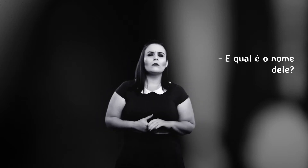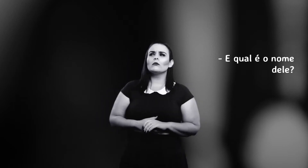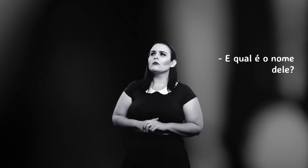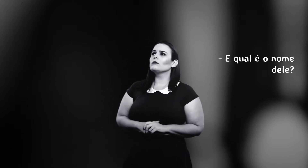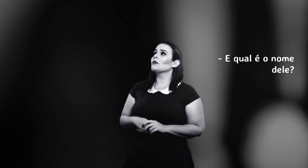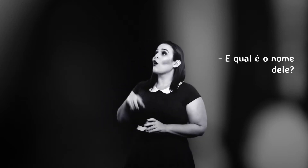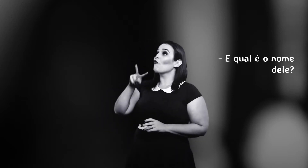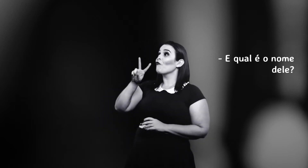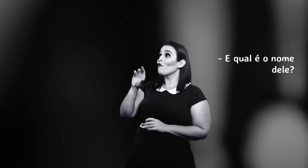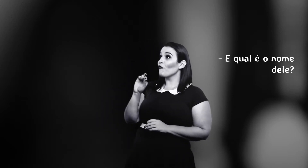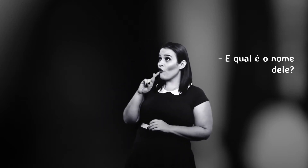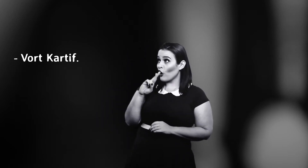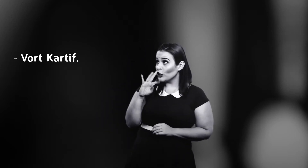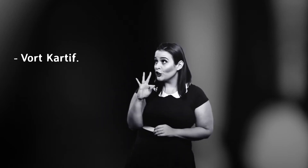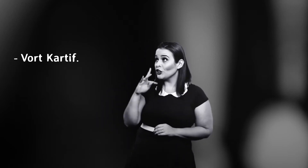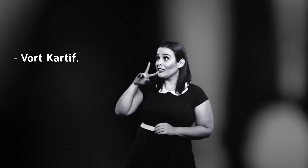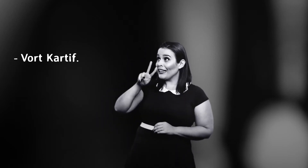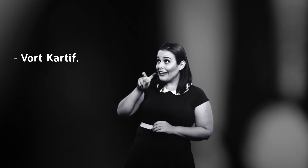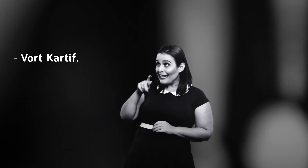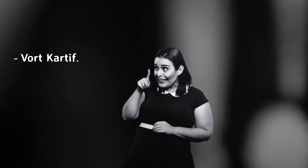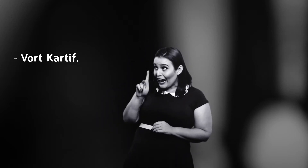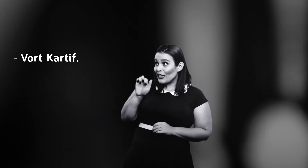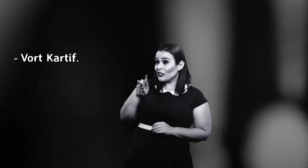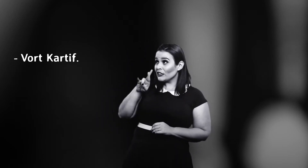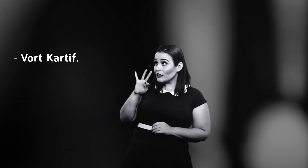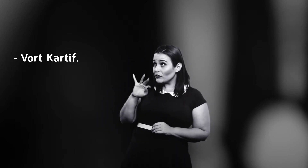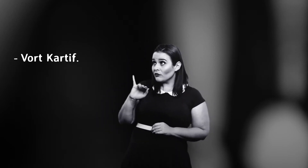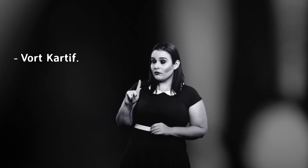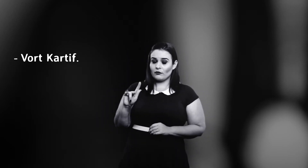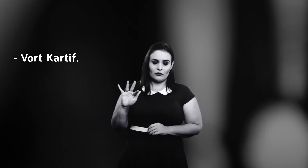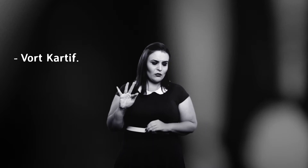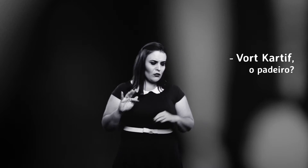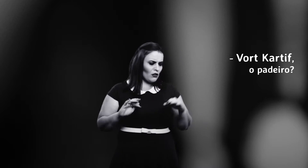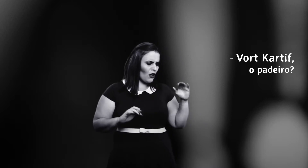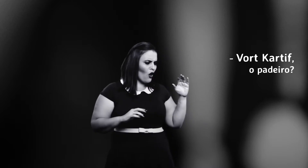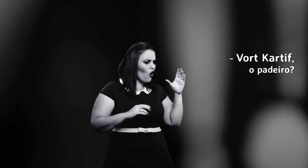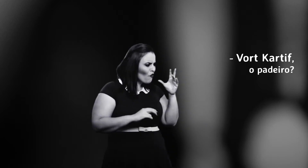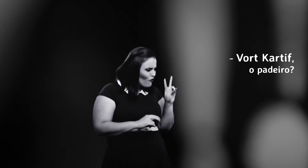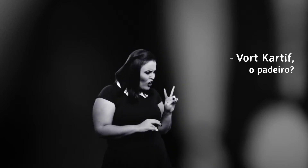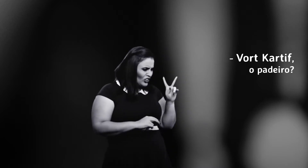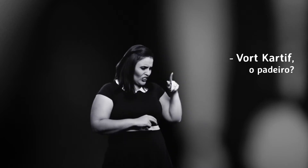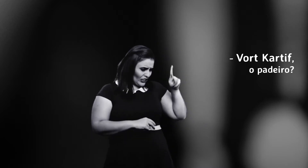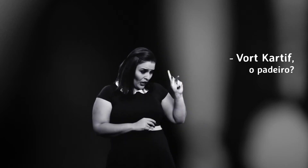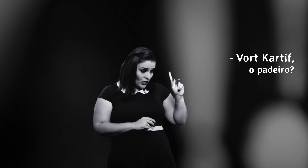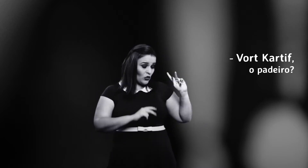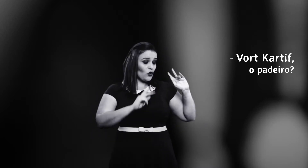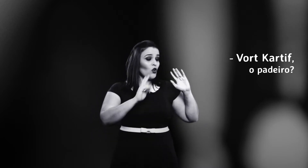dele? Vort Cartif. Vort Cartif, o padeiro?